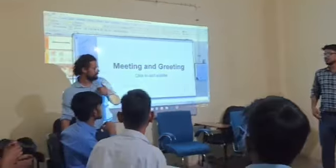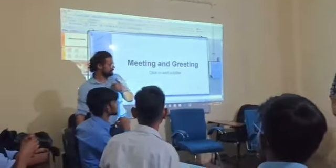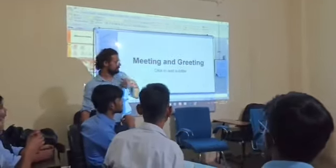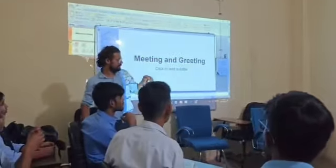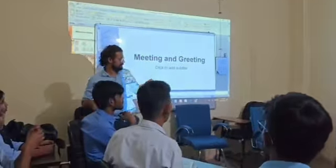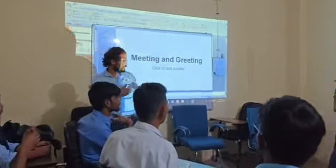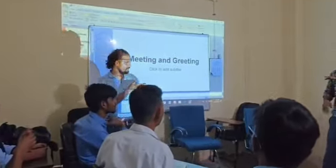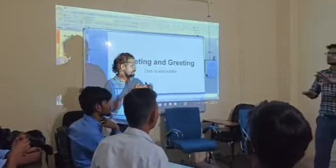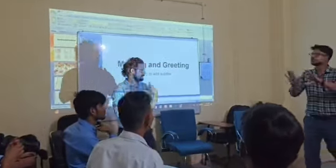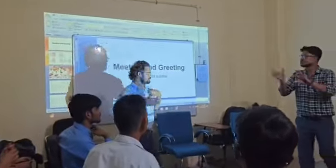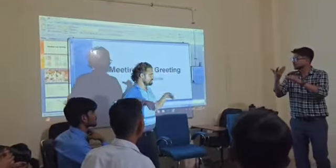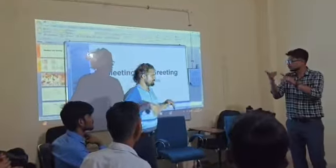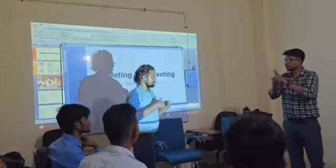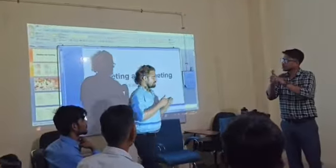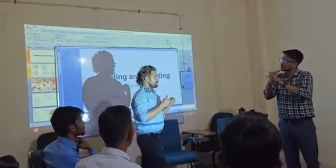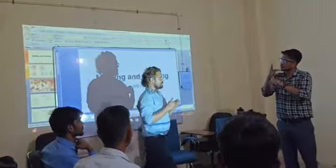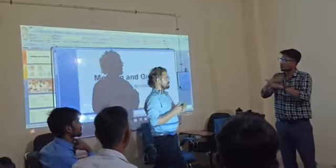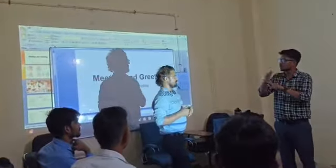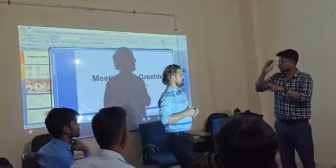आप बताइए कोई जैसे